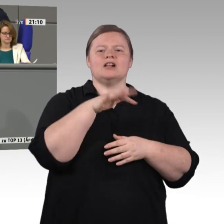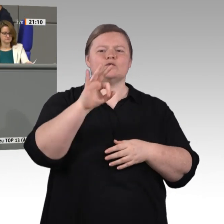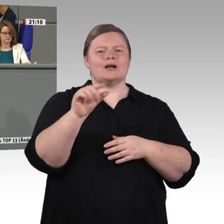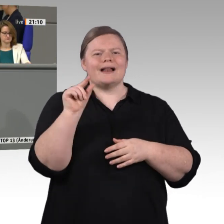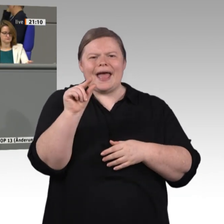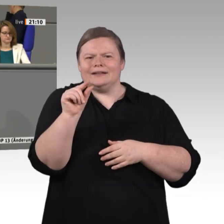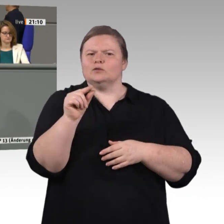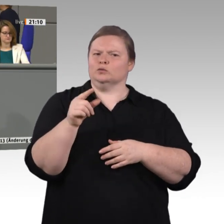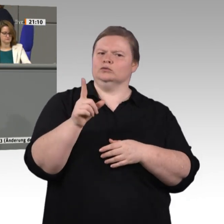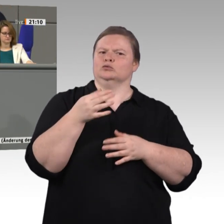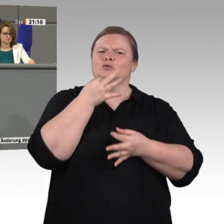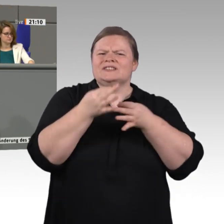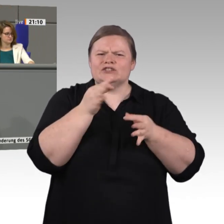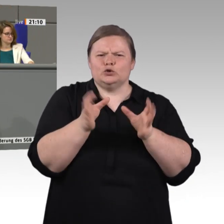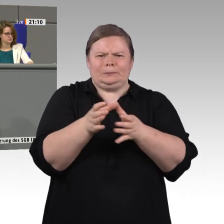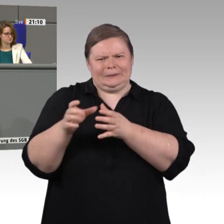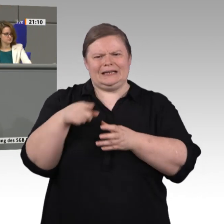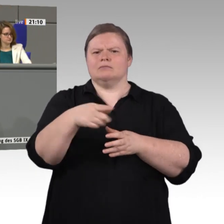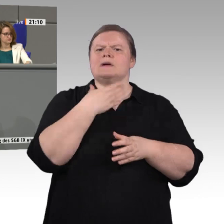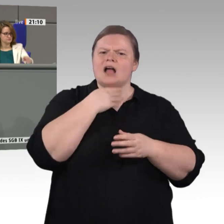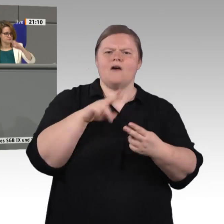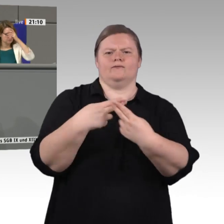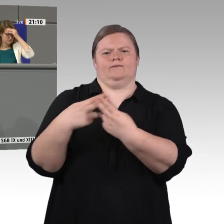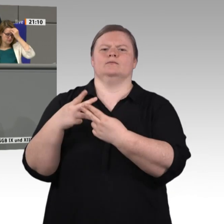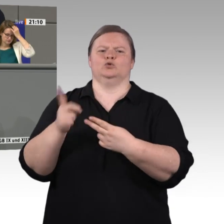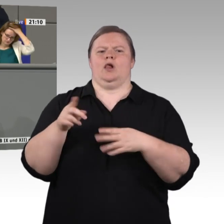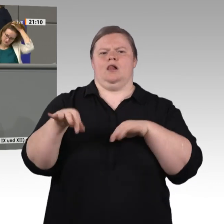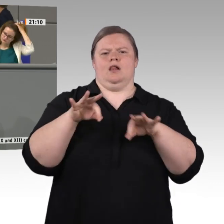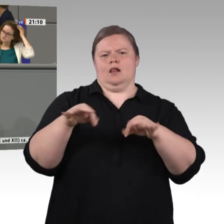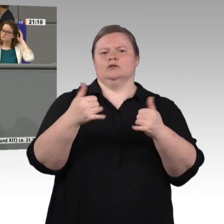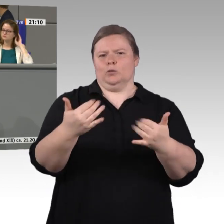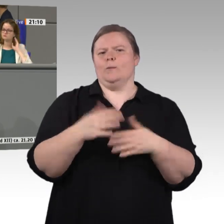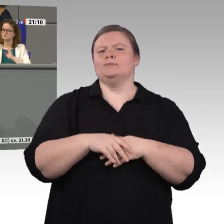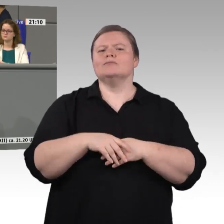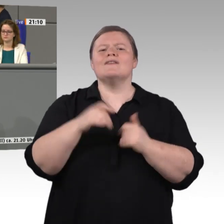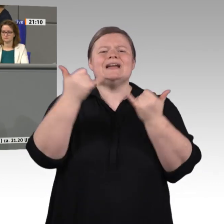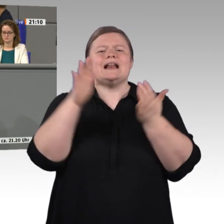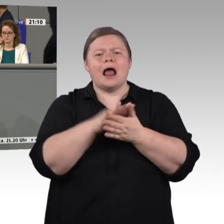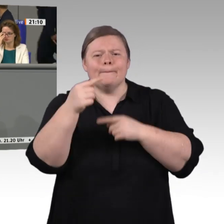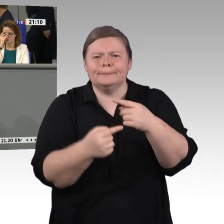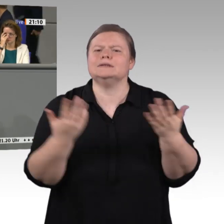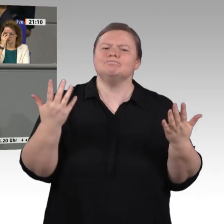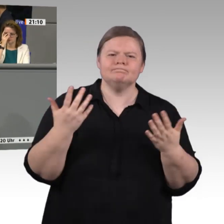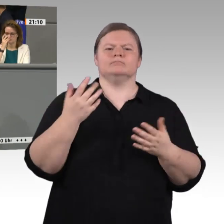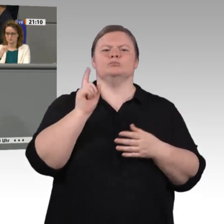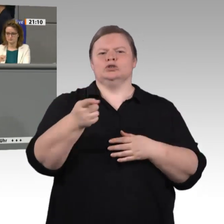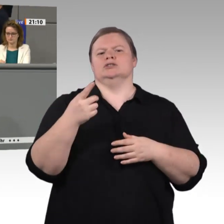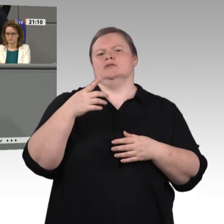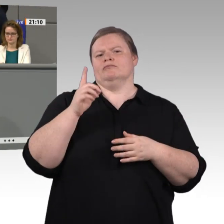anderen Leistungsanbietern endgültig. Und auch das ist ein völlig falscher Weg, den die GroKo an dieser Stelle geht.